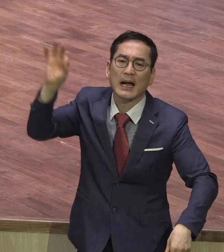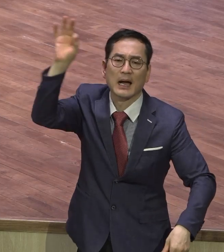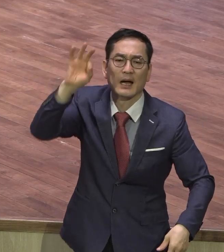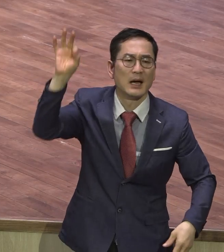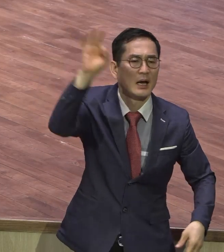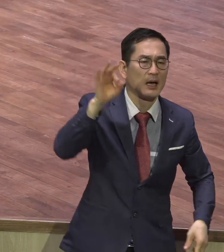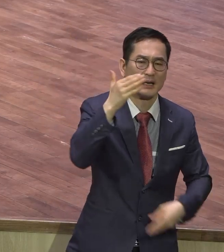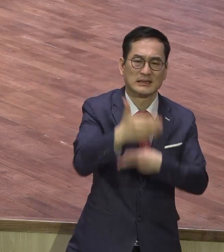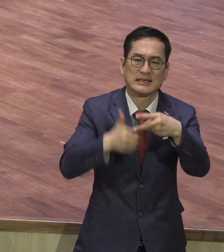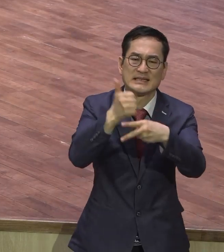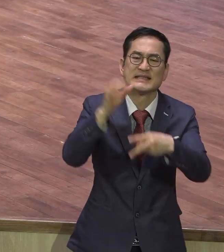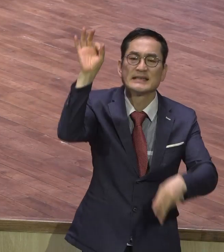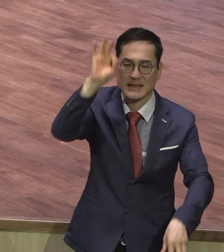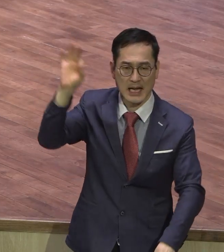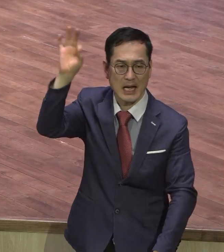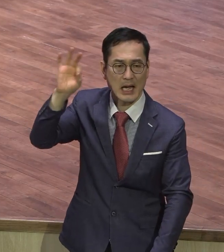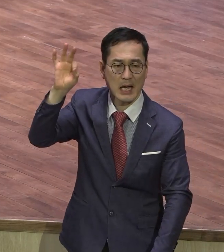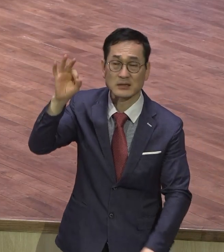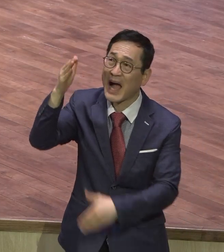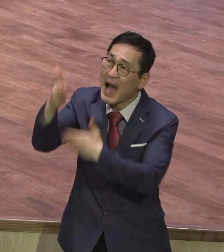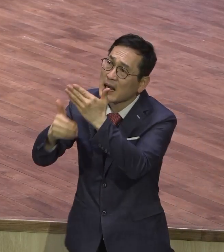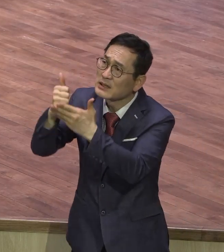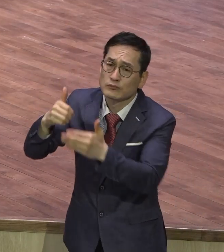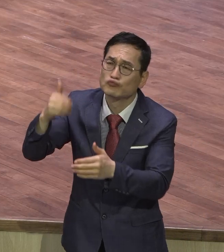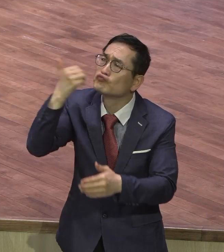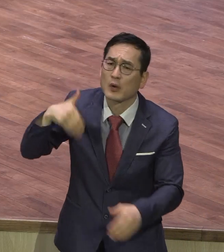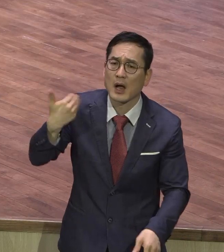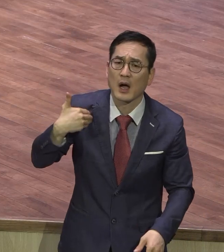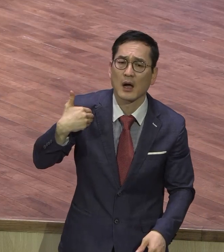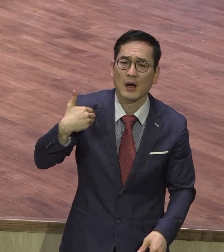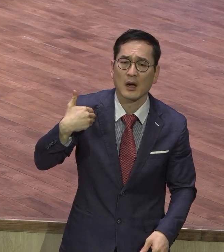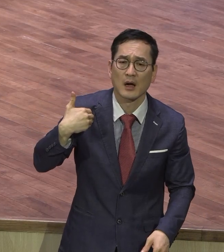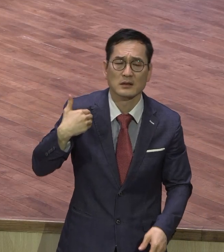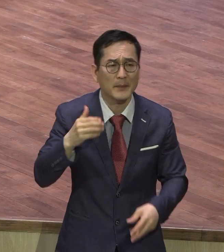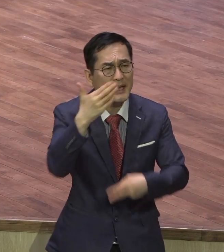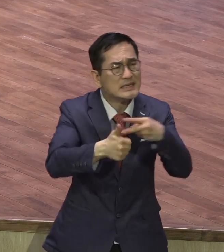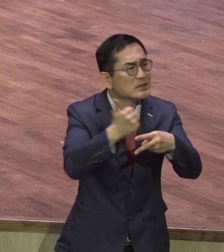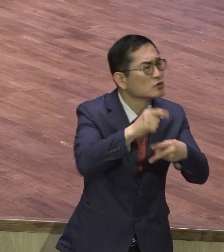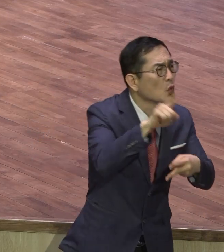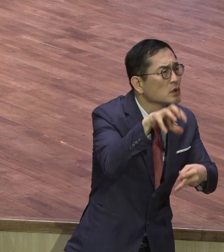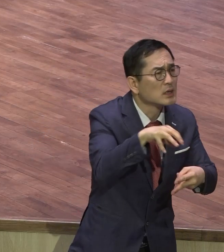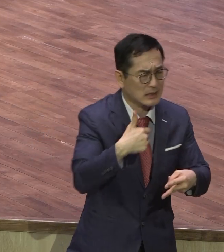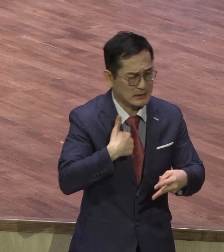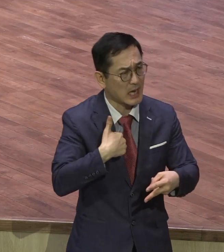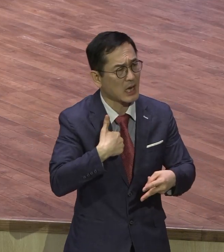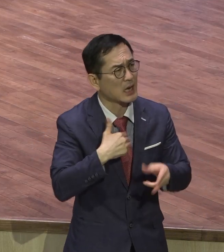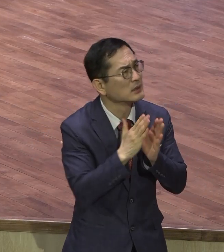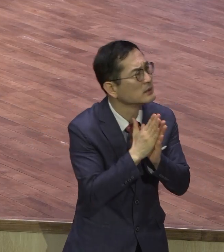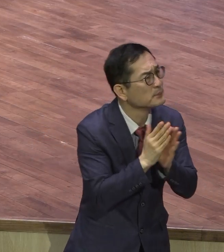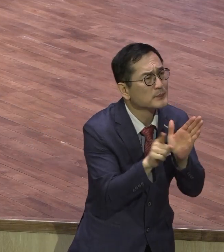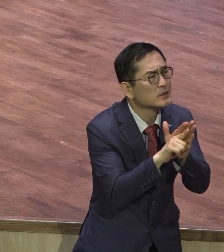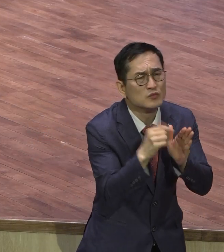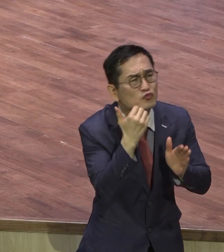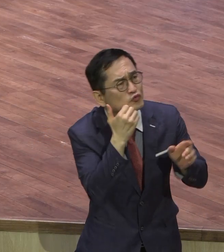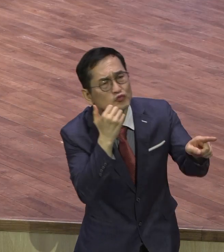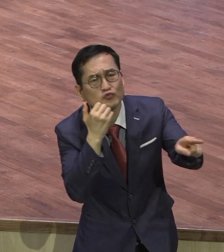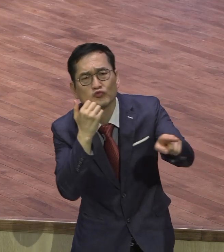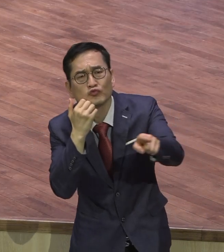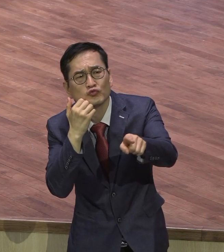그런데 참 하나님을 알지 못하니까 이상한 형상을 만들든지 돼지 머리를 갖다